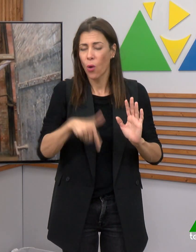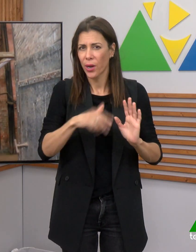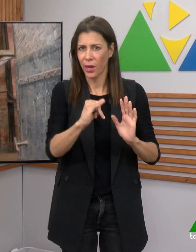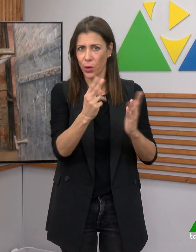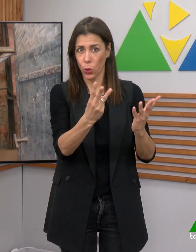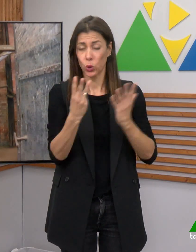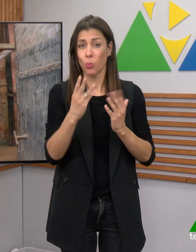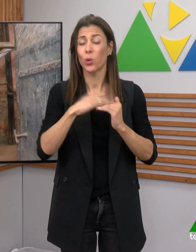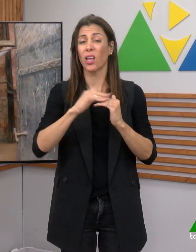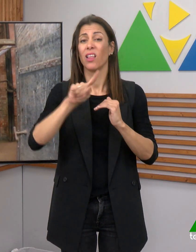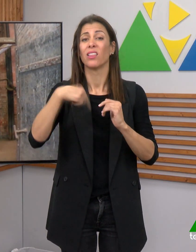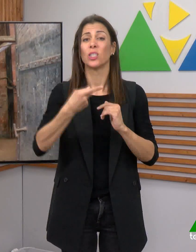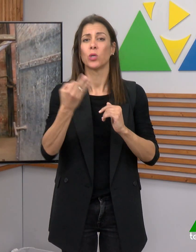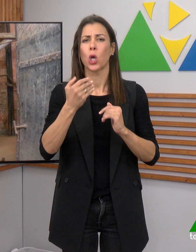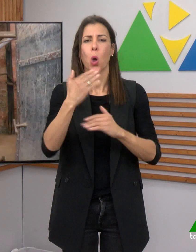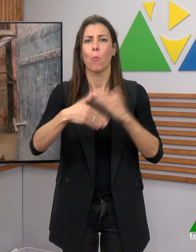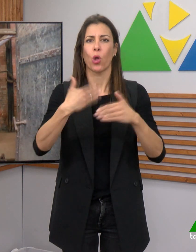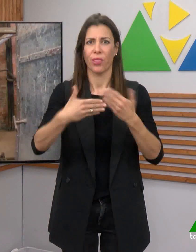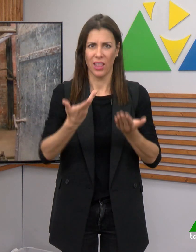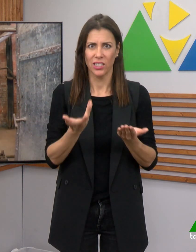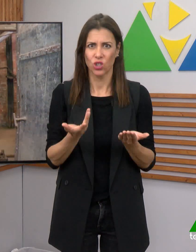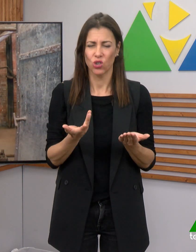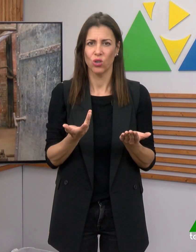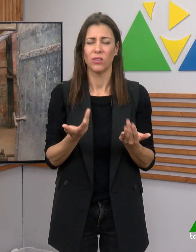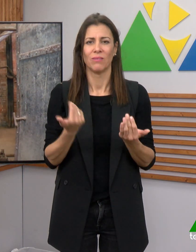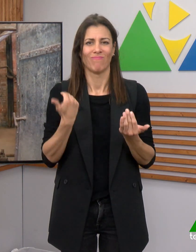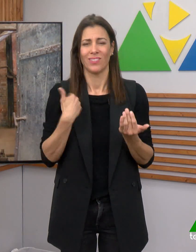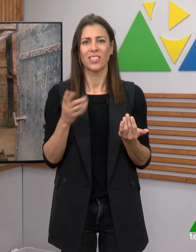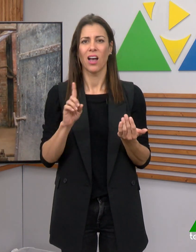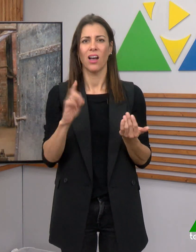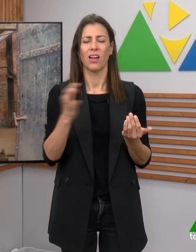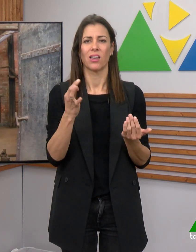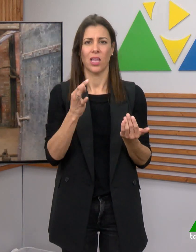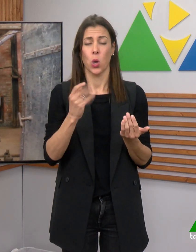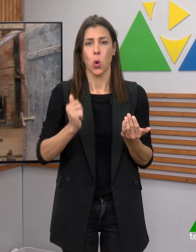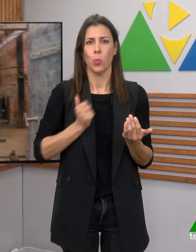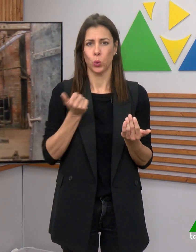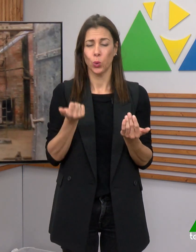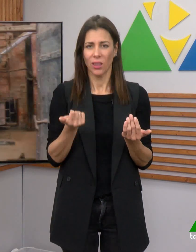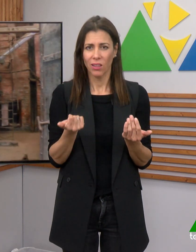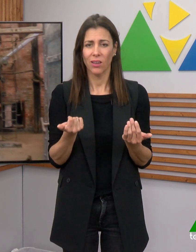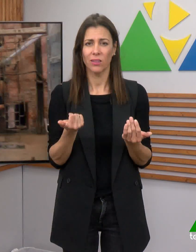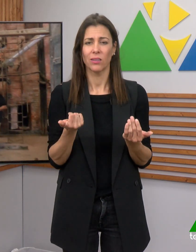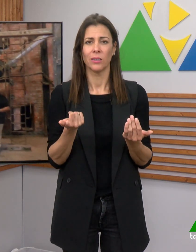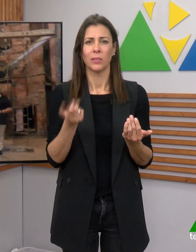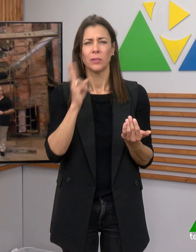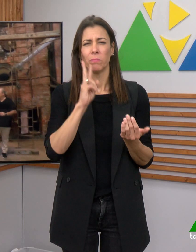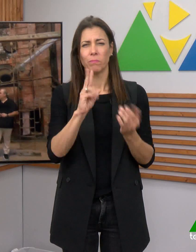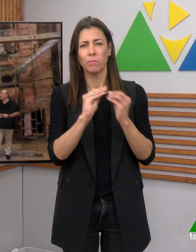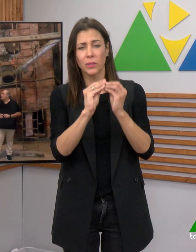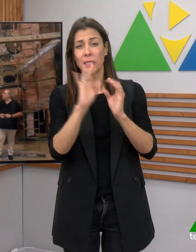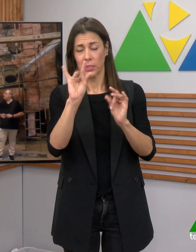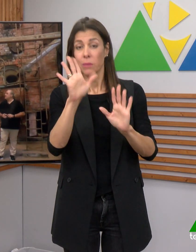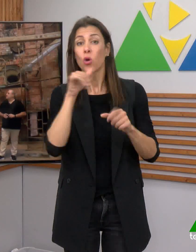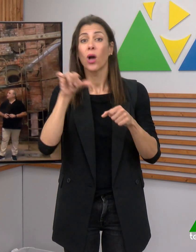hubo el proceso del fuel oil, o claro, sea, vino la modernidad, lógicamente. Vino el uso del petróleo,